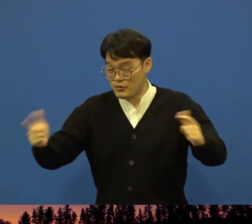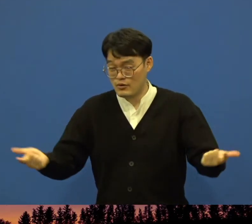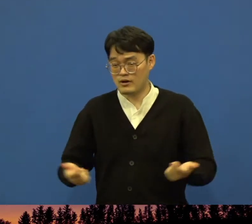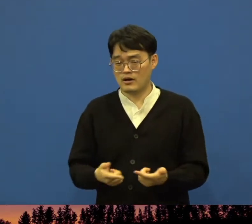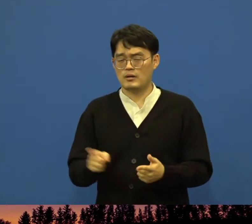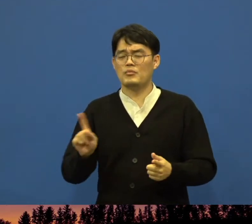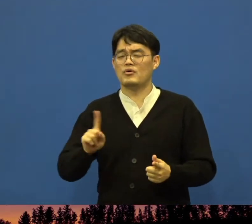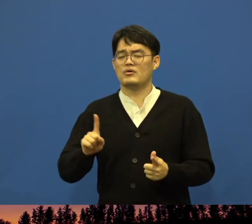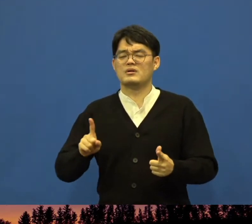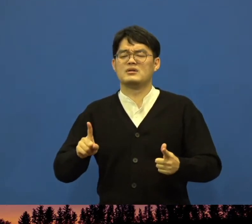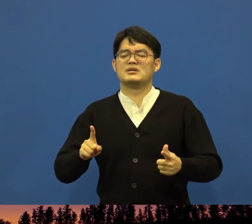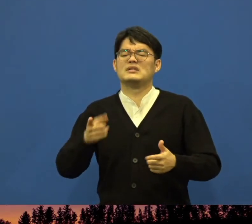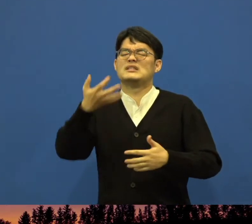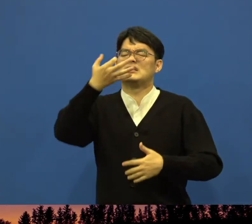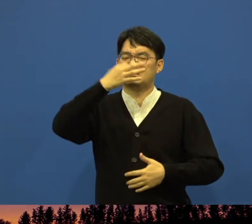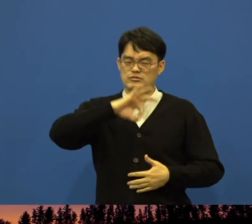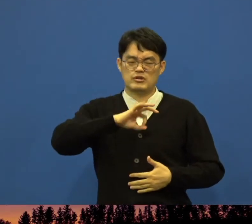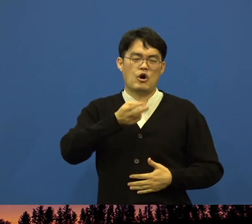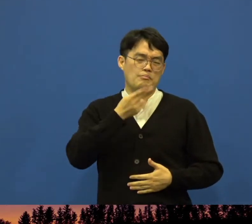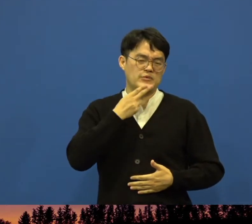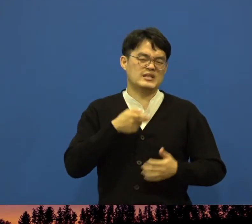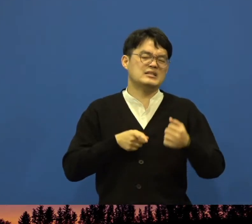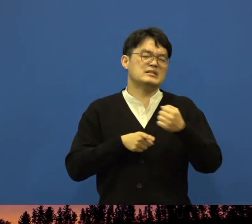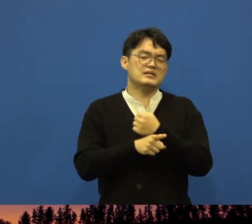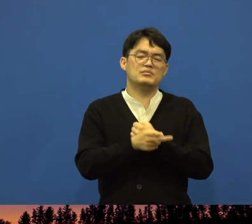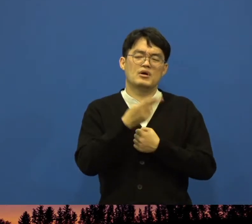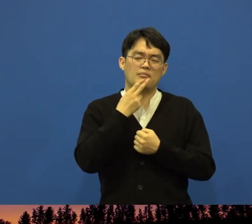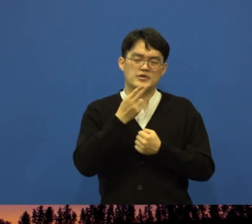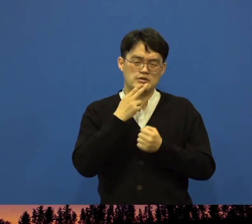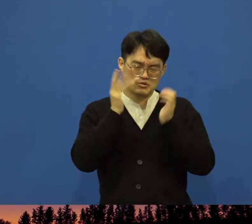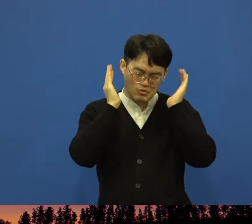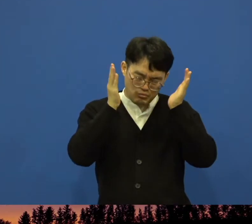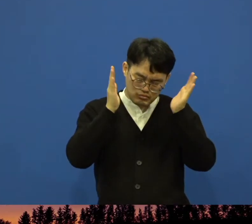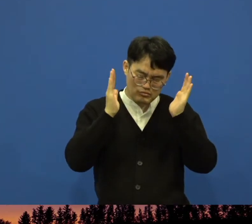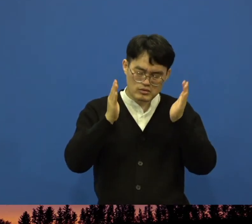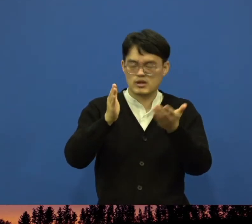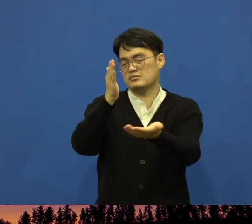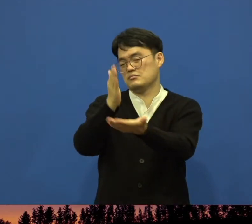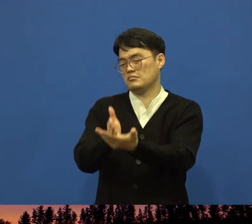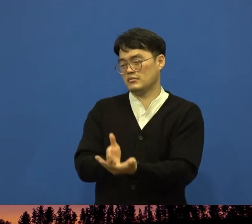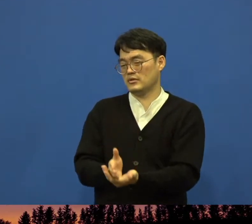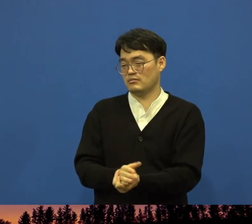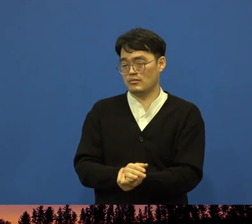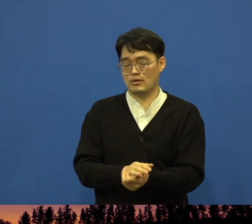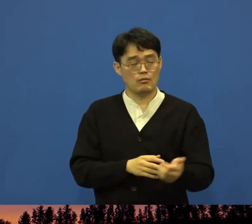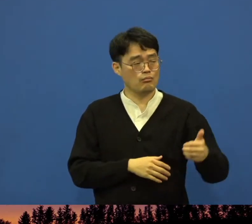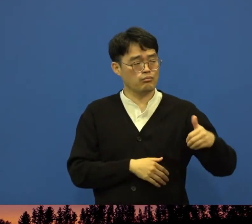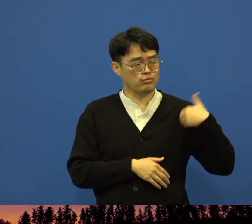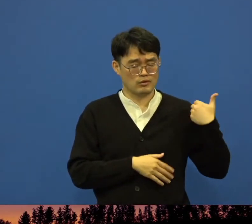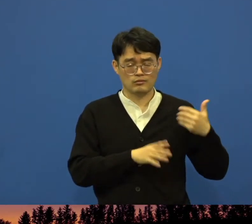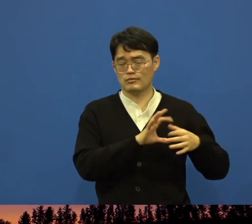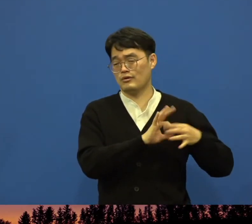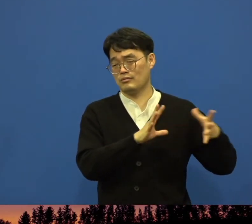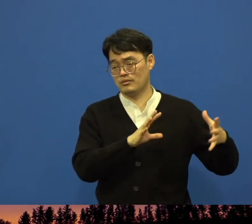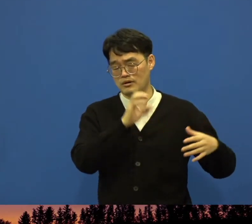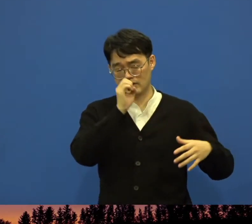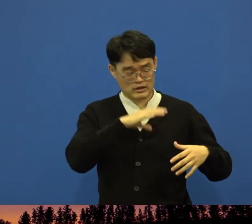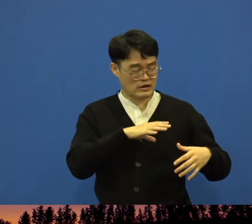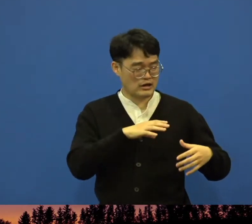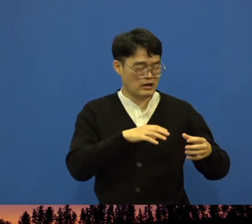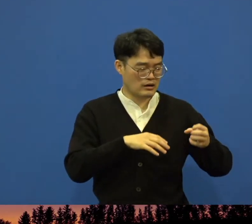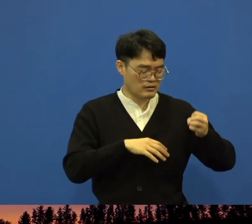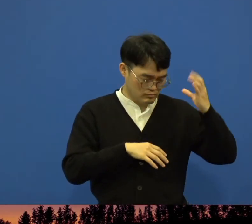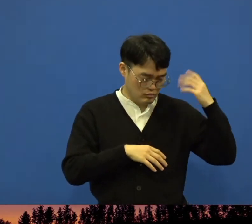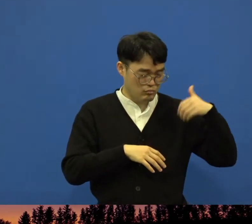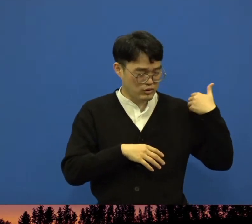쓸데없는 공부를 말하는 거예요. 쓸데없는 공부. 몰라도 되는 것. 그죠? 몰라도 되는 것. 몰라도 되는 공부를 하는